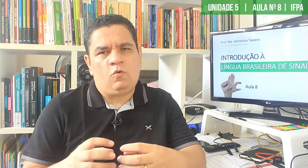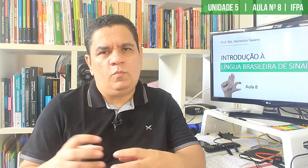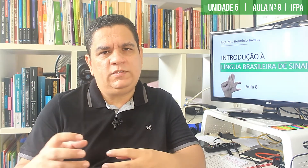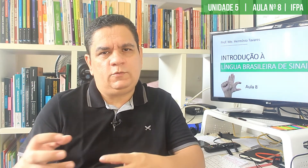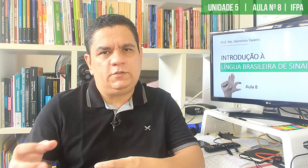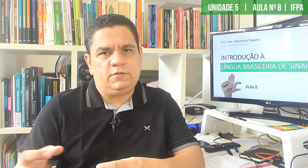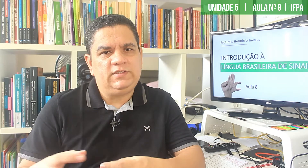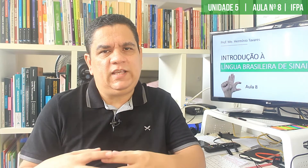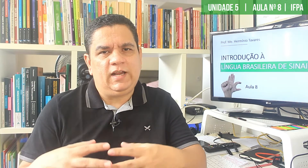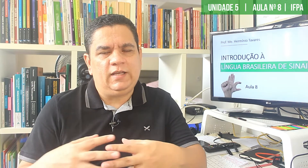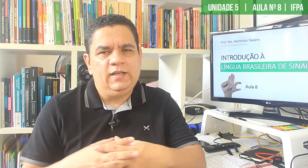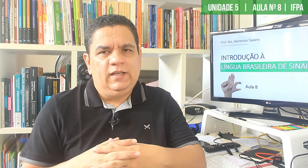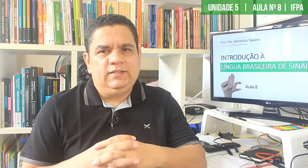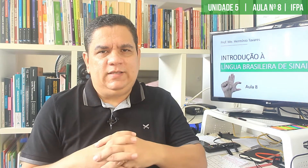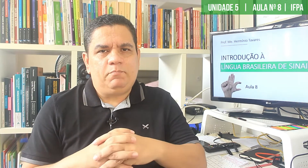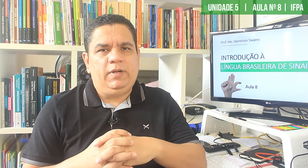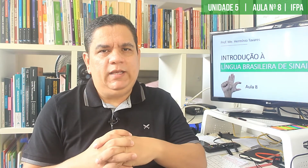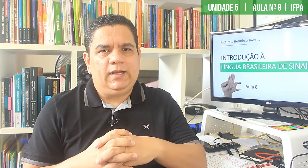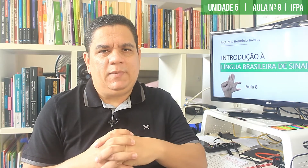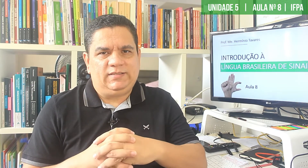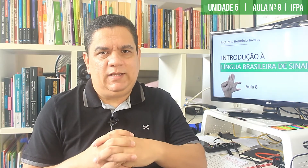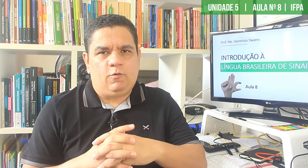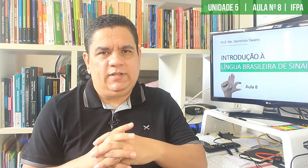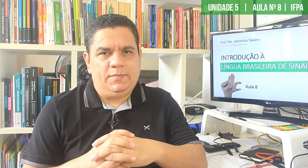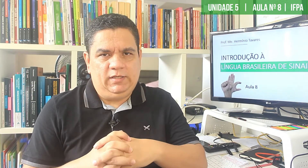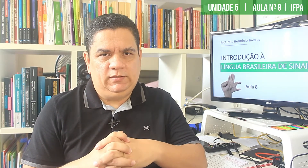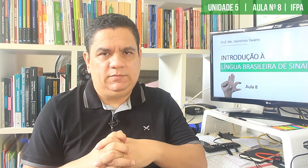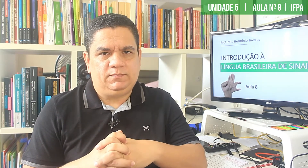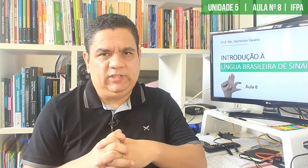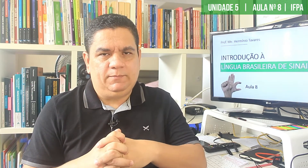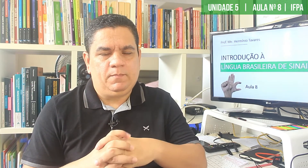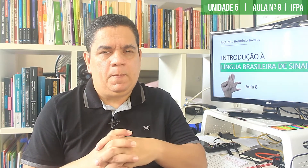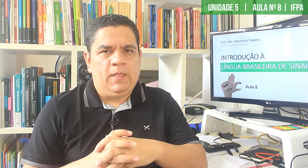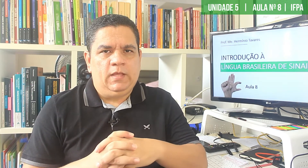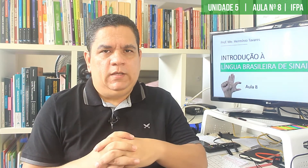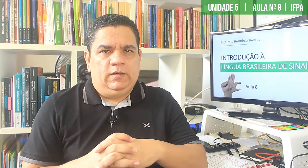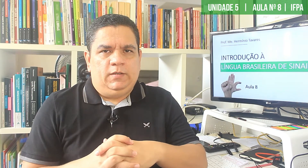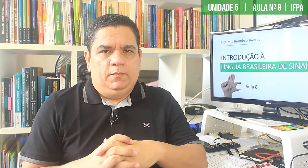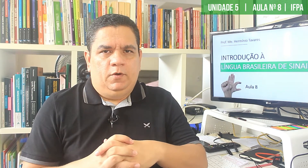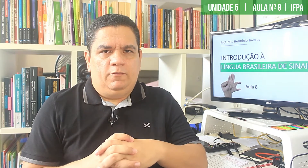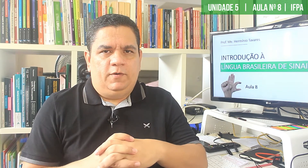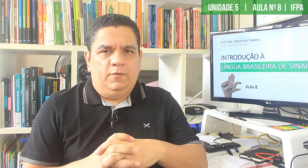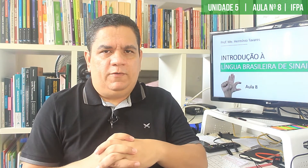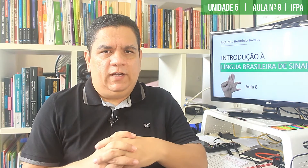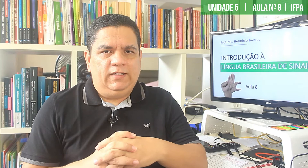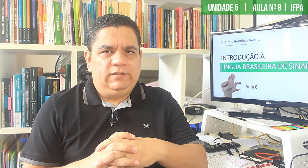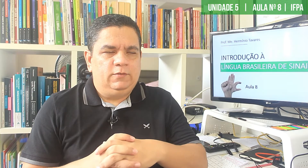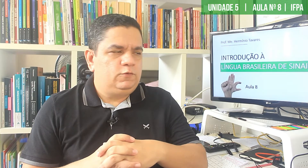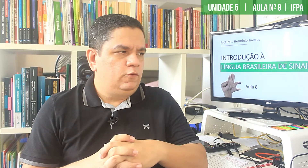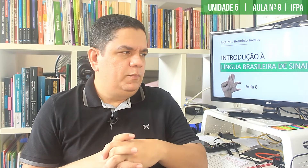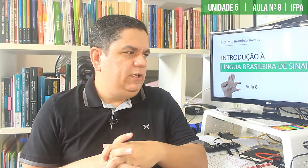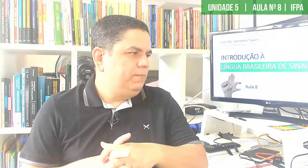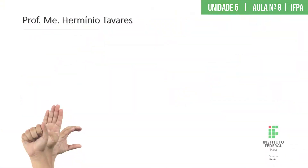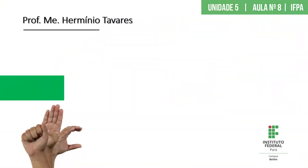algumas situações em que ela se aplica mais adequadamente, tá? Bom, vamos falar então sobre